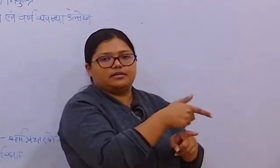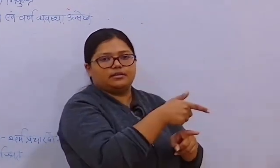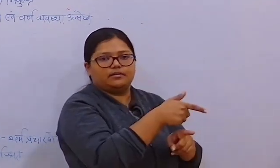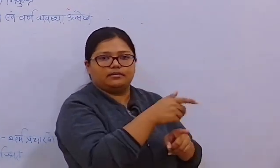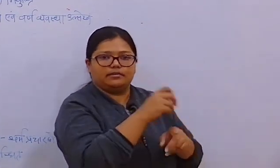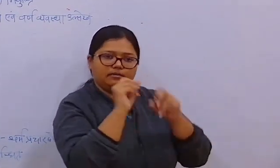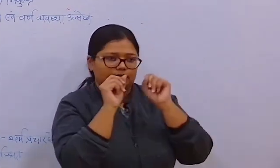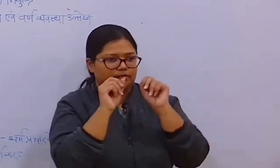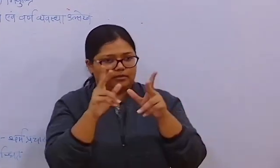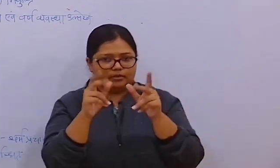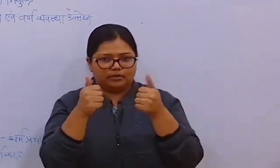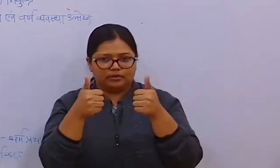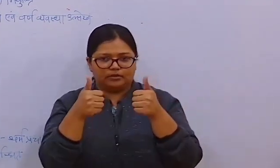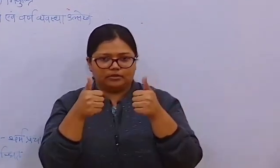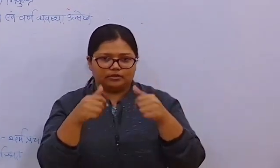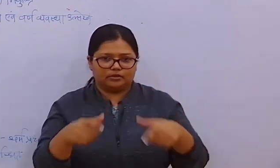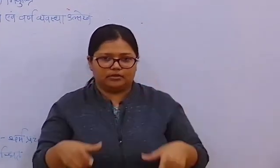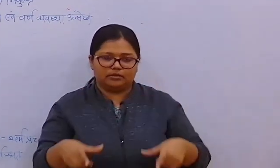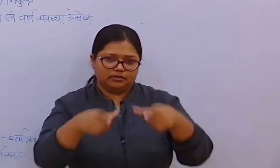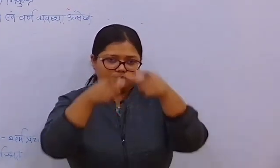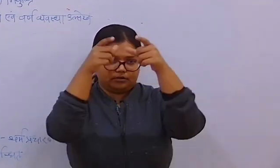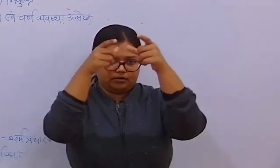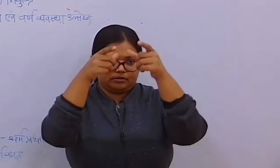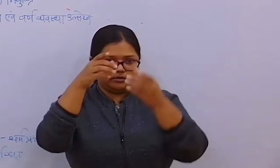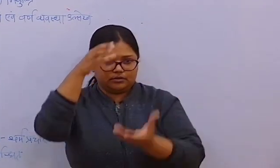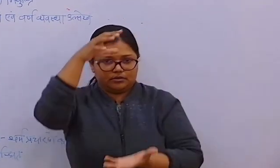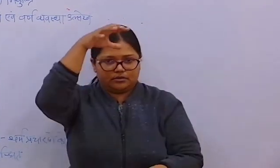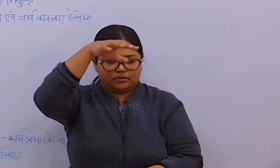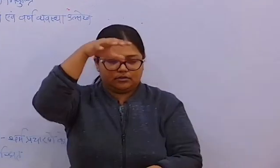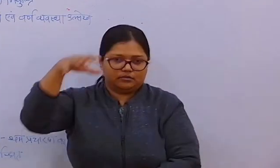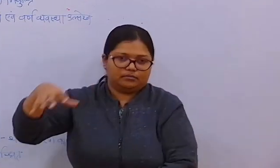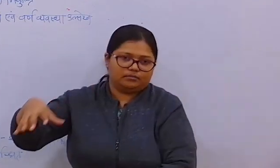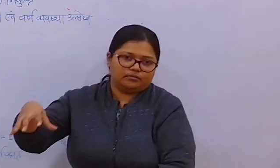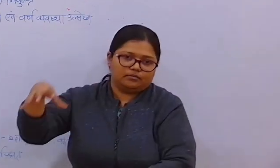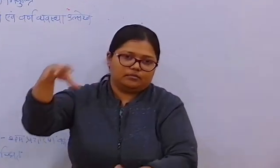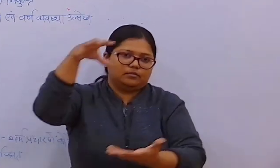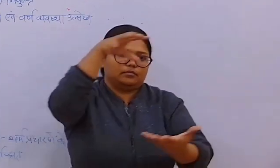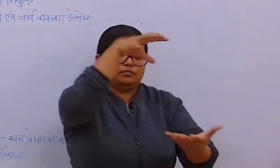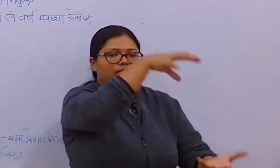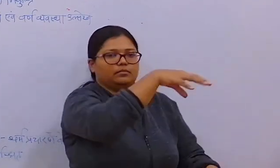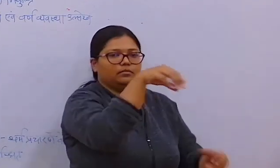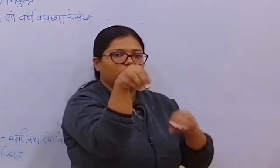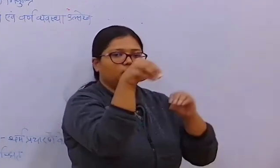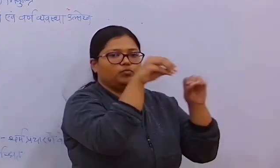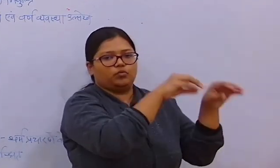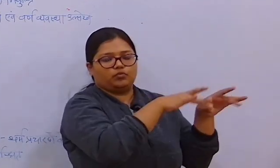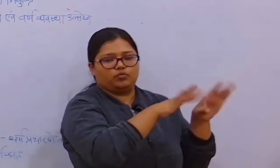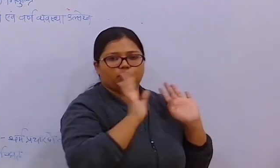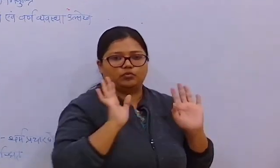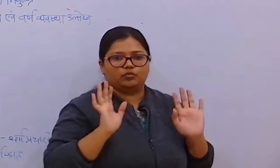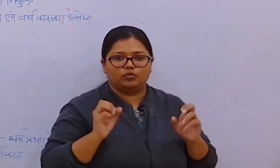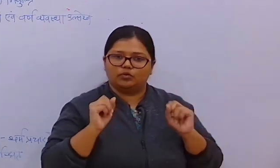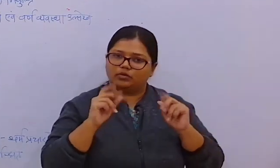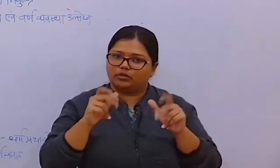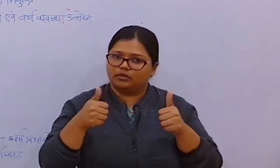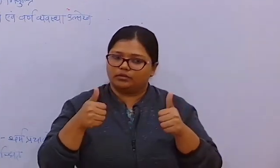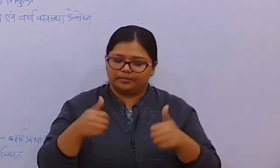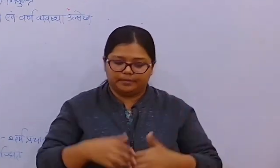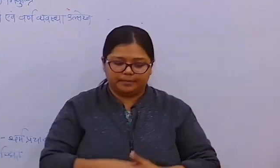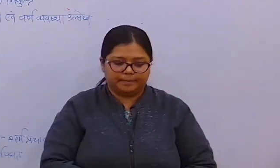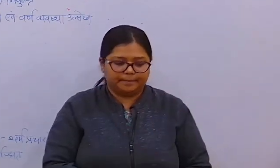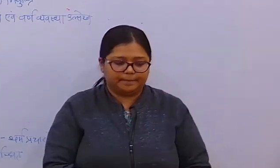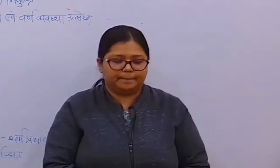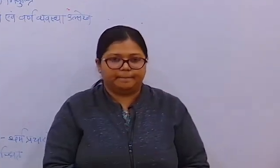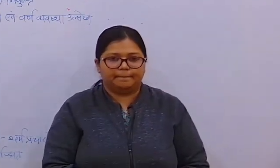में स्थापित करवाया। क्लियर है? मेरठ से निकाल के दिल्ली के किले में स्थापित करवाया। चौथा